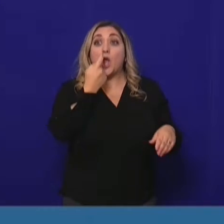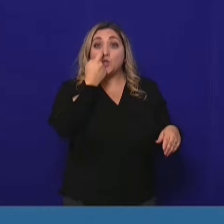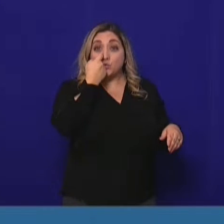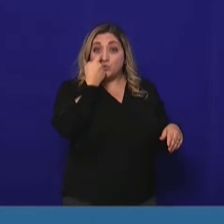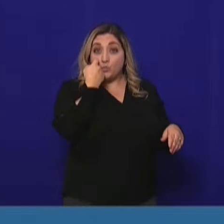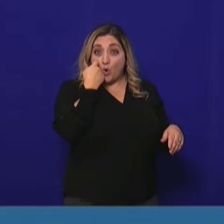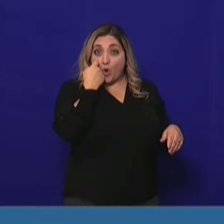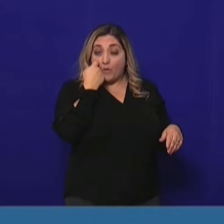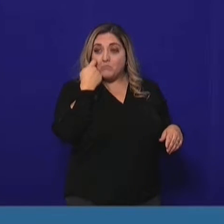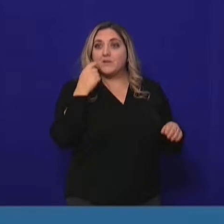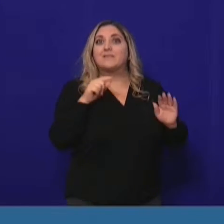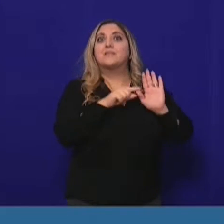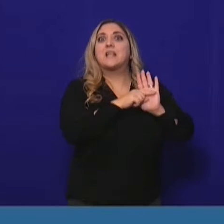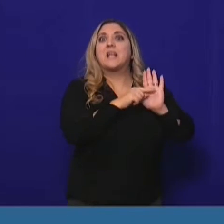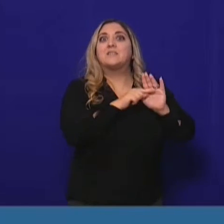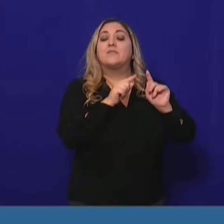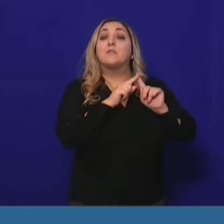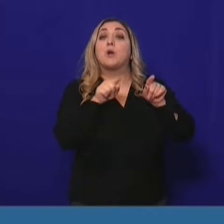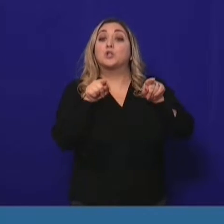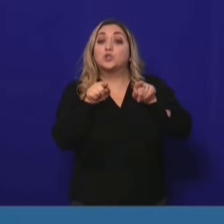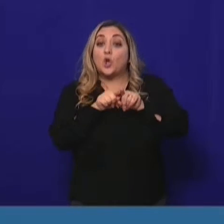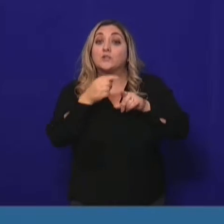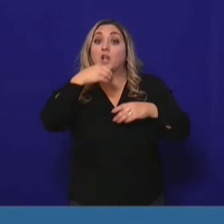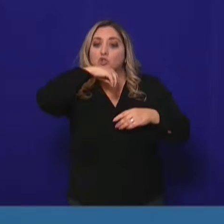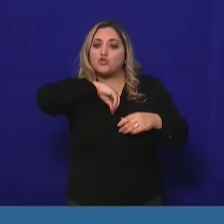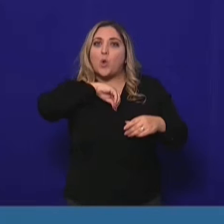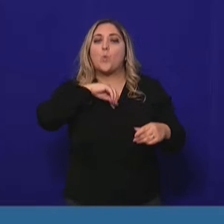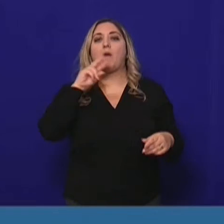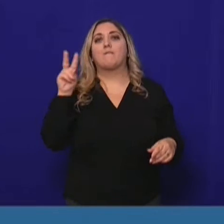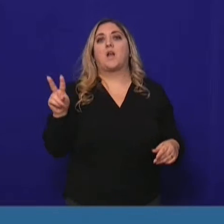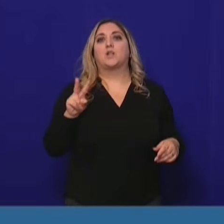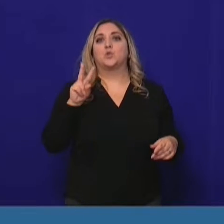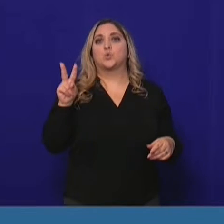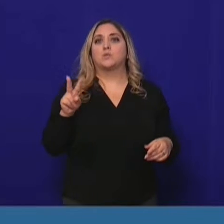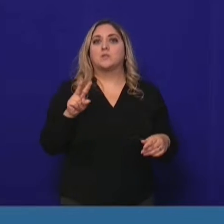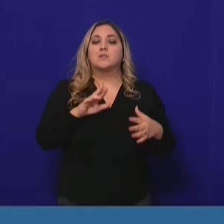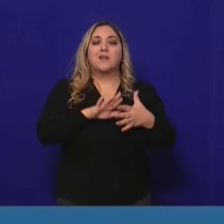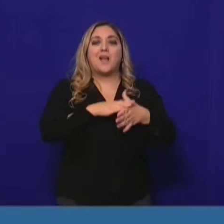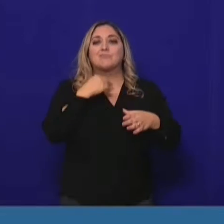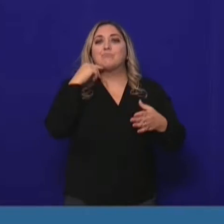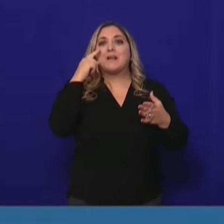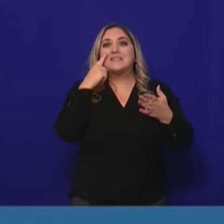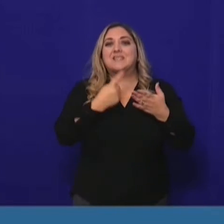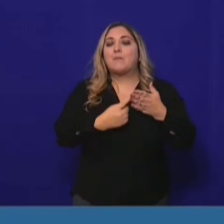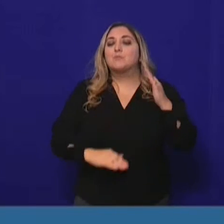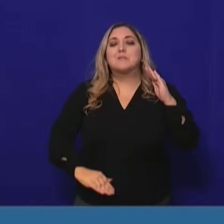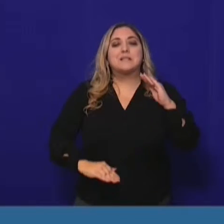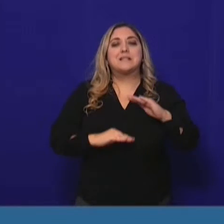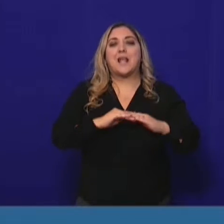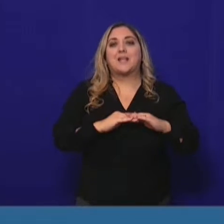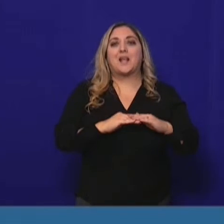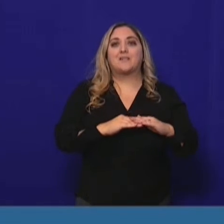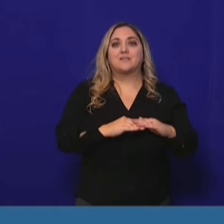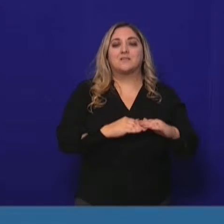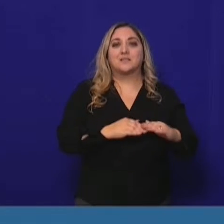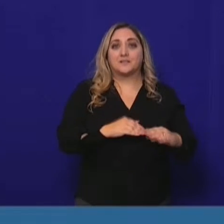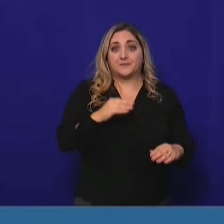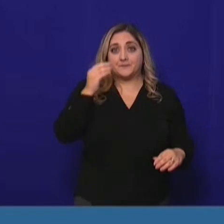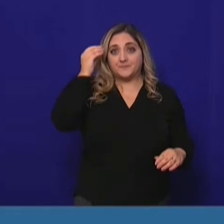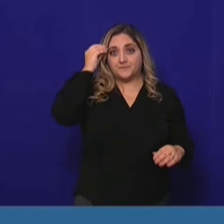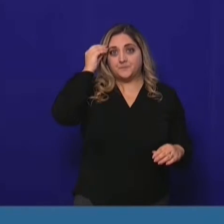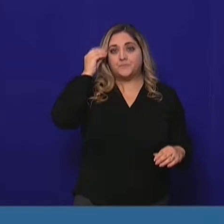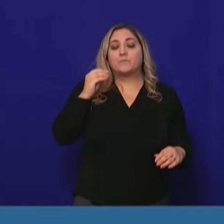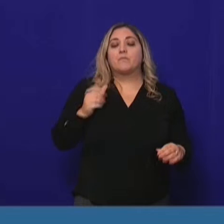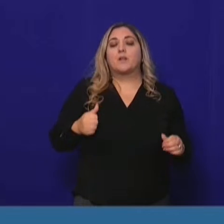tat-test. Però bħalma nafu ġieli jkollok sitwazzjonijiet fejn inti qatt m'għandekx biżejjed